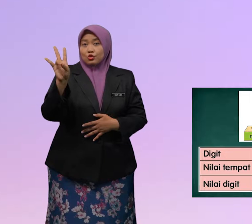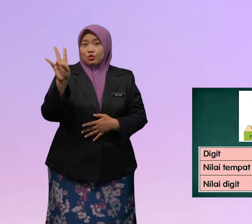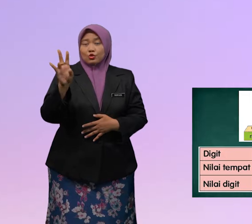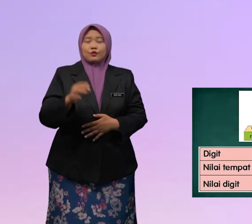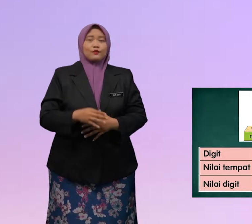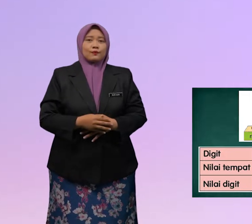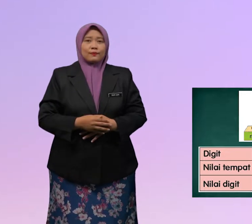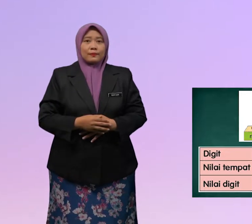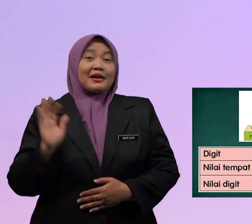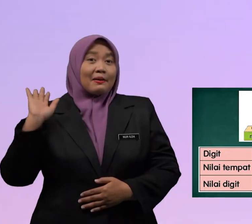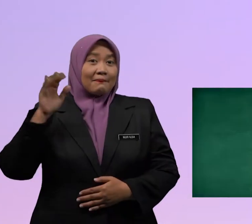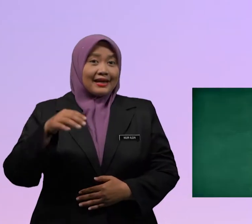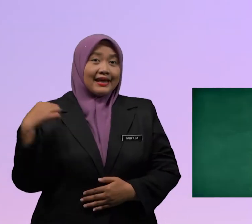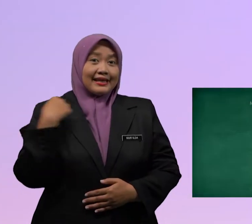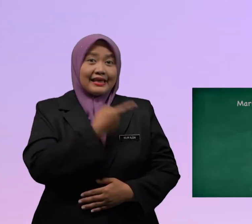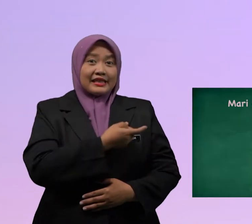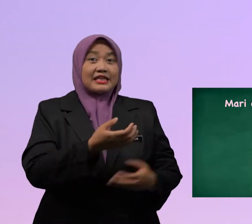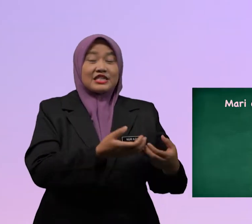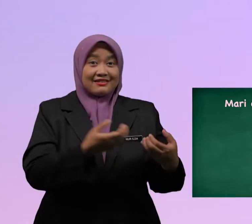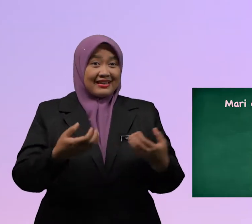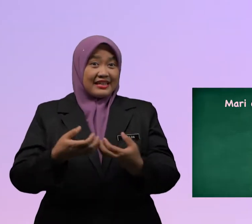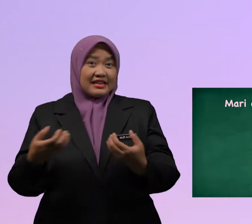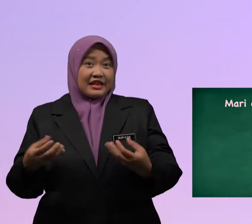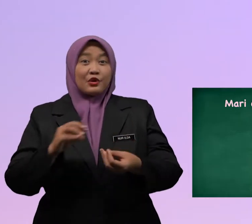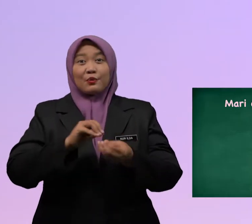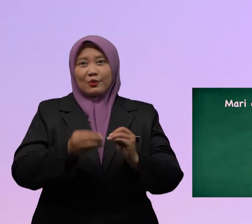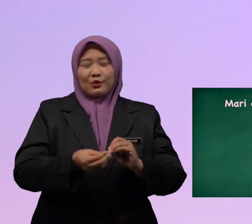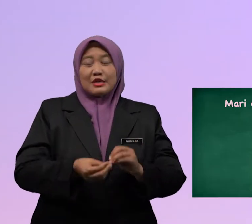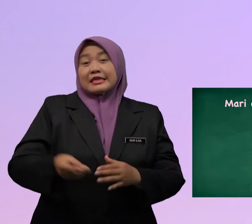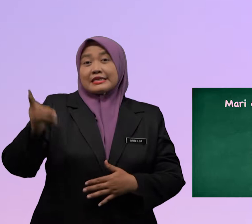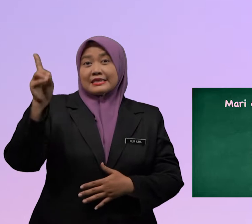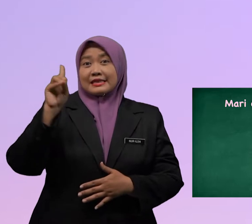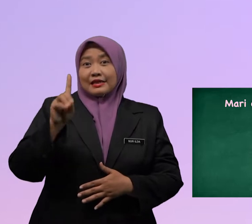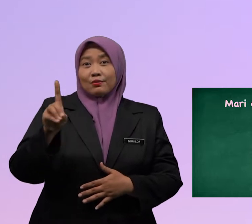1,247. Mari kita cerakinkan nombor